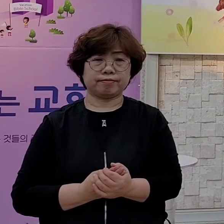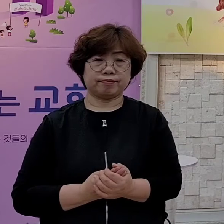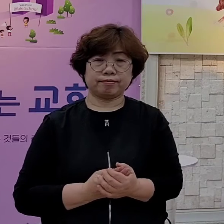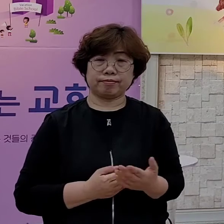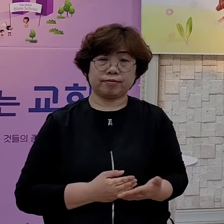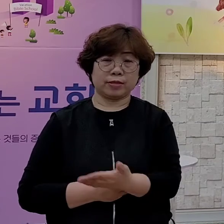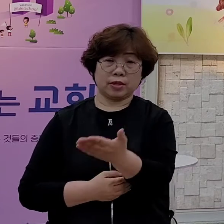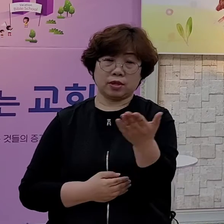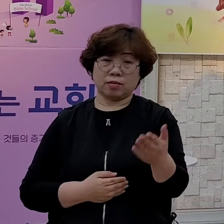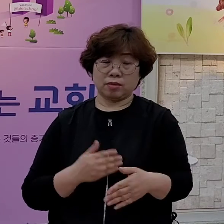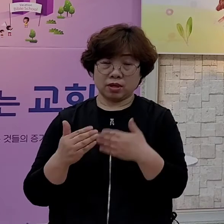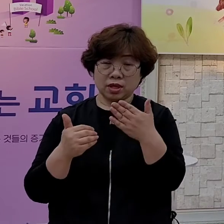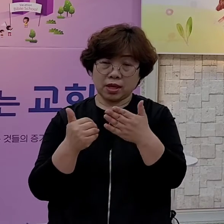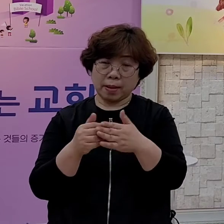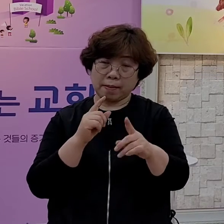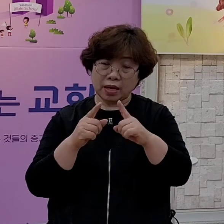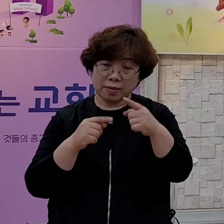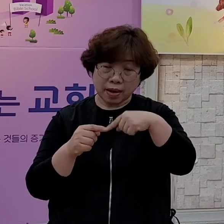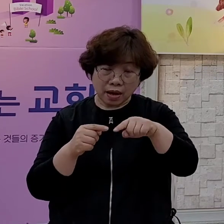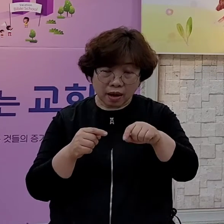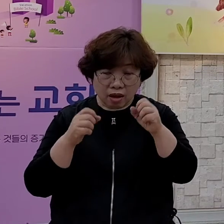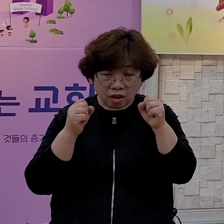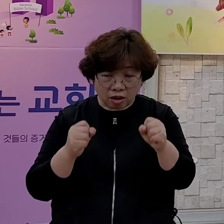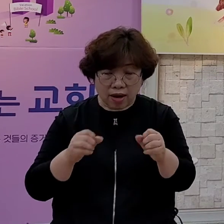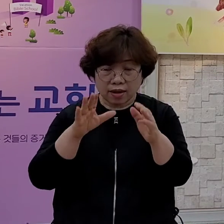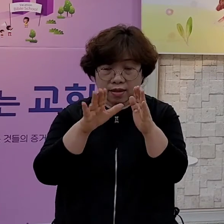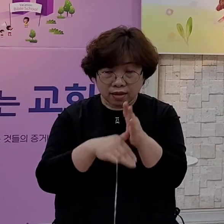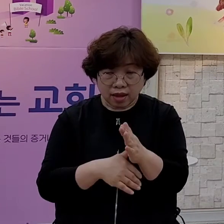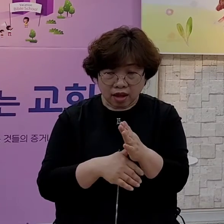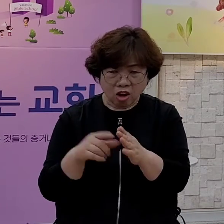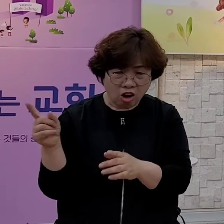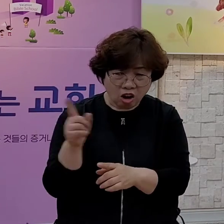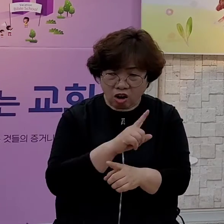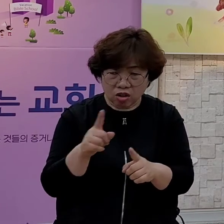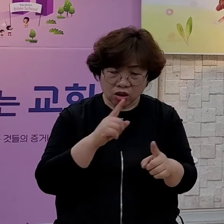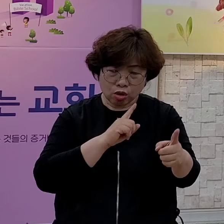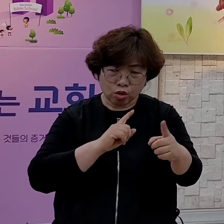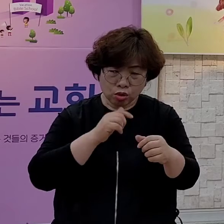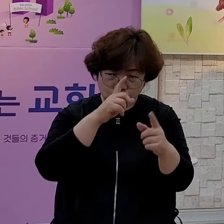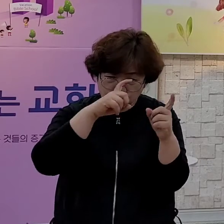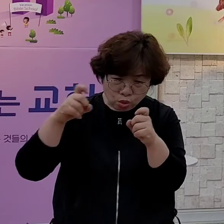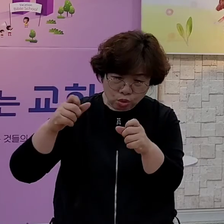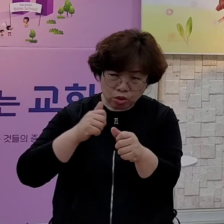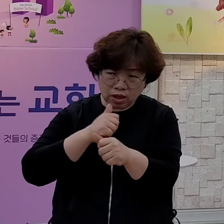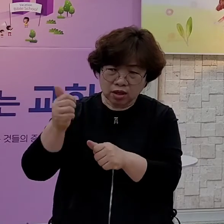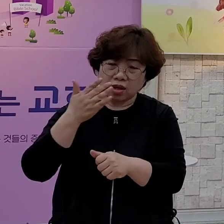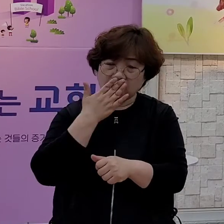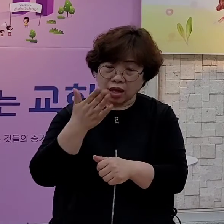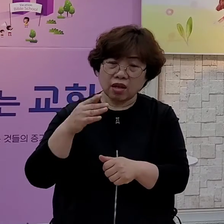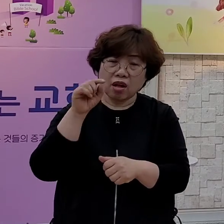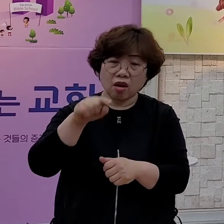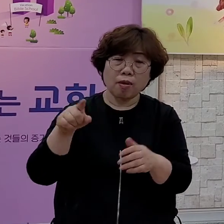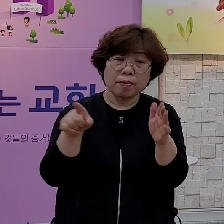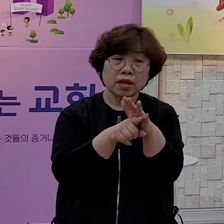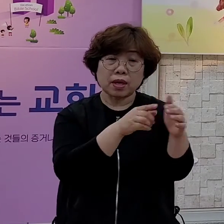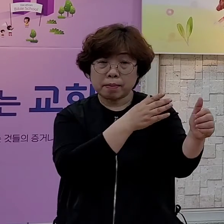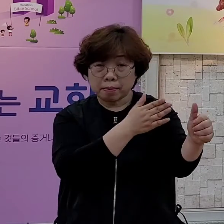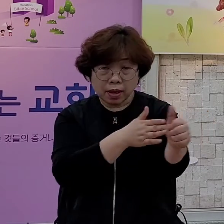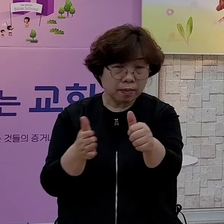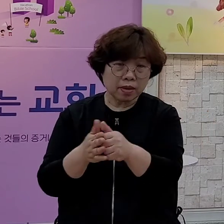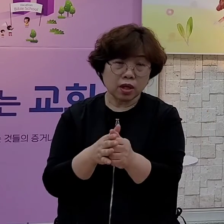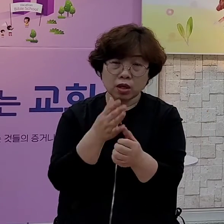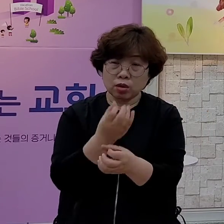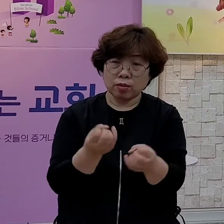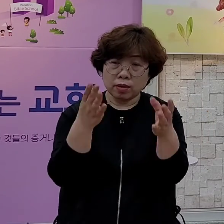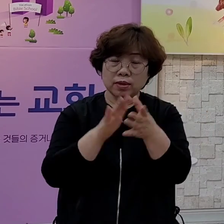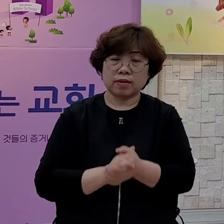여러분, 하나님의 말씀 안에 거할 때에 우리가 어떤 유혹도 이길 수 있음을 믿으시기를 주의 이름으로 축복합니다. 내가 그